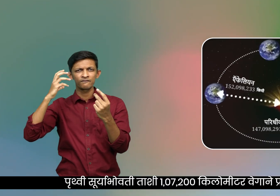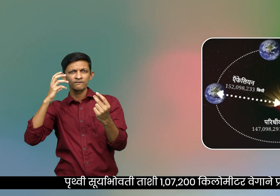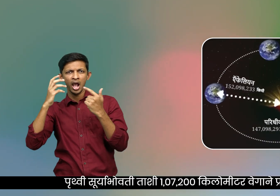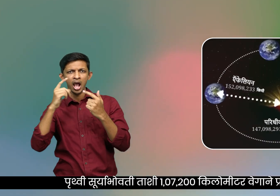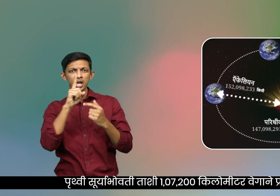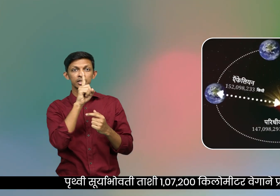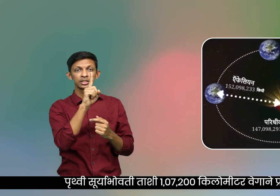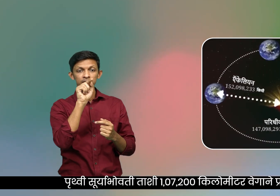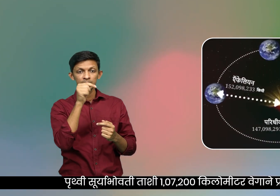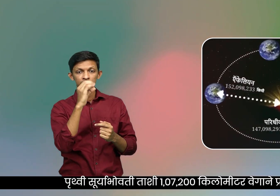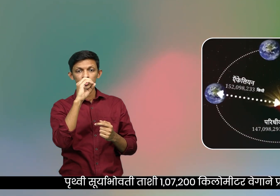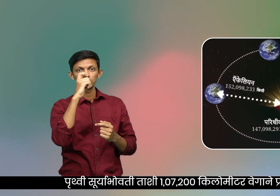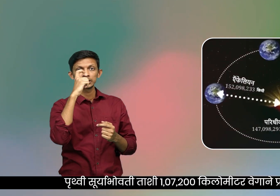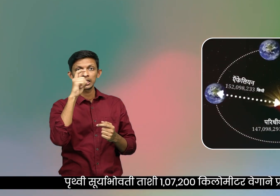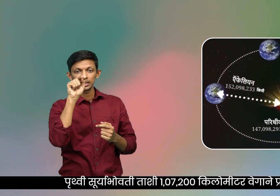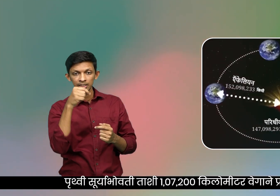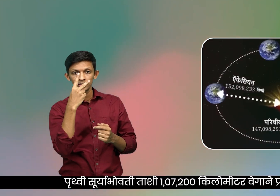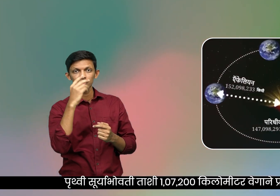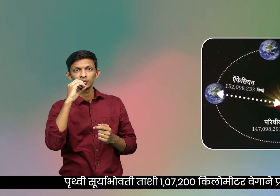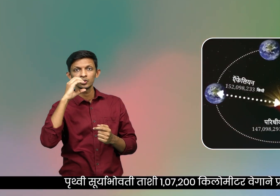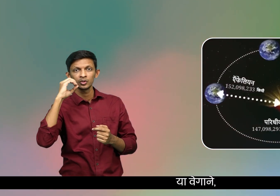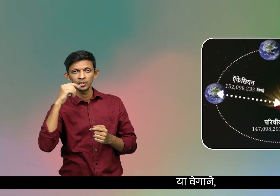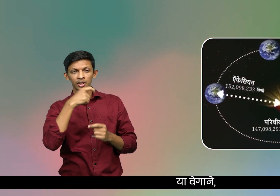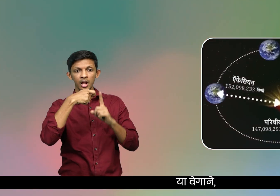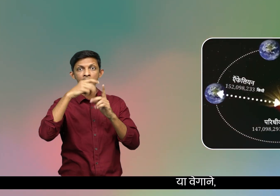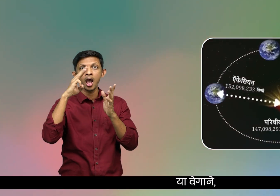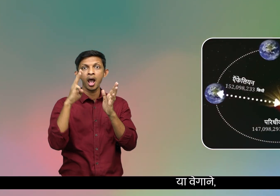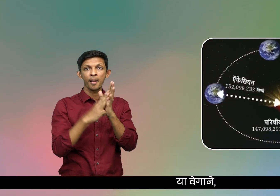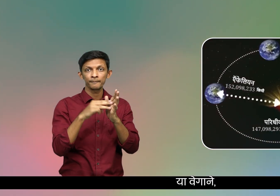107,200 किलोमीटर वेगाने प्रवास करते. या वेगाने